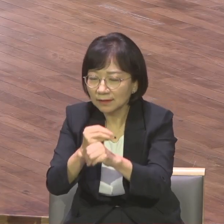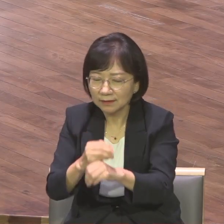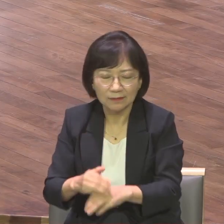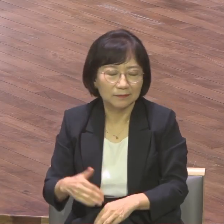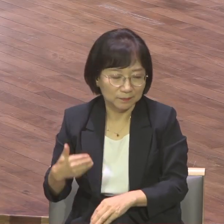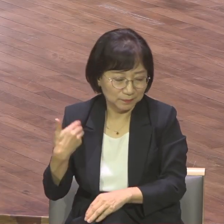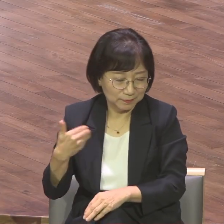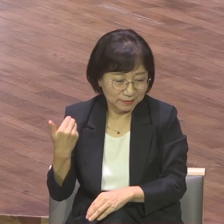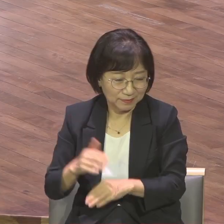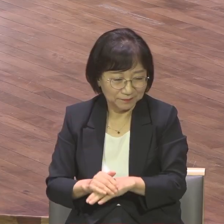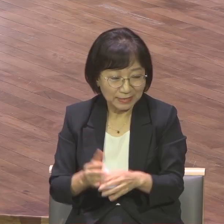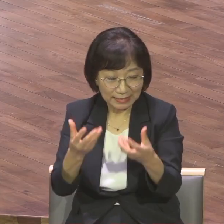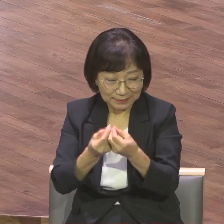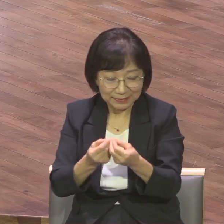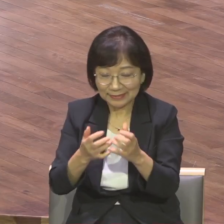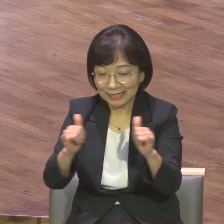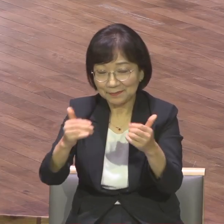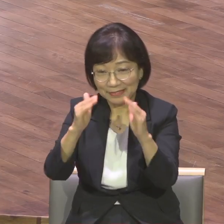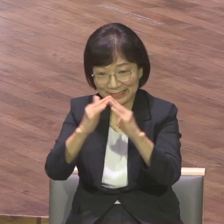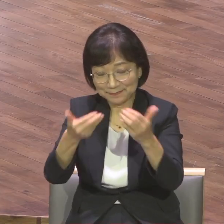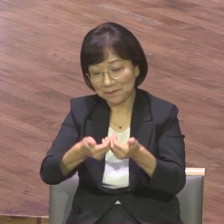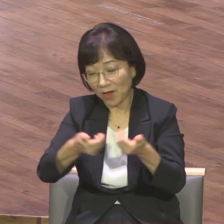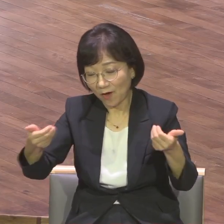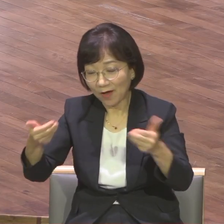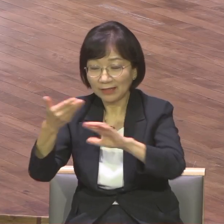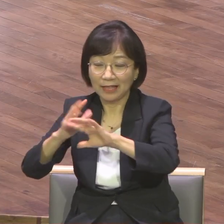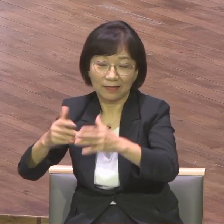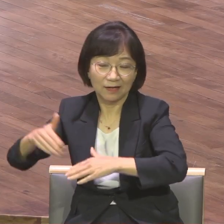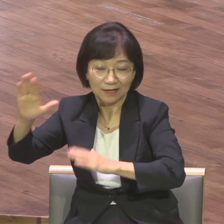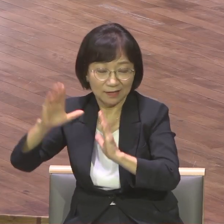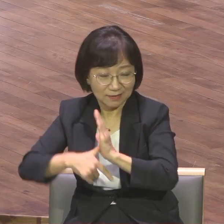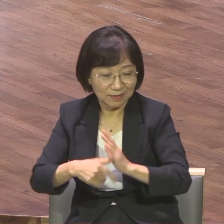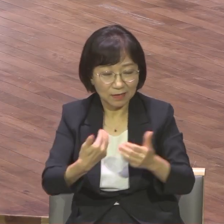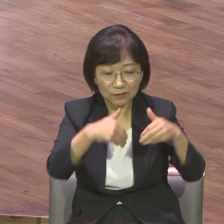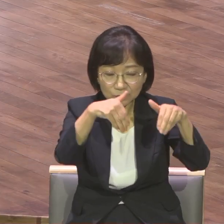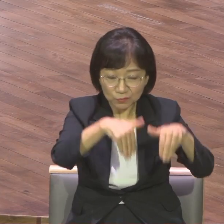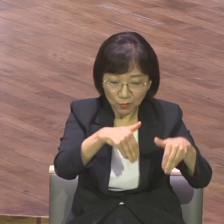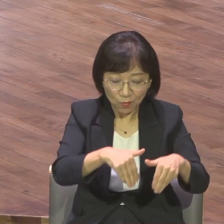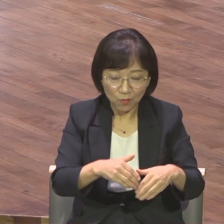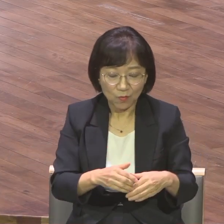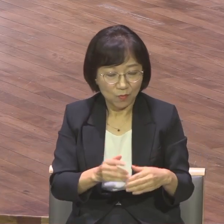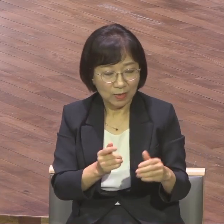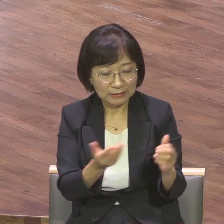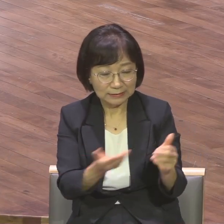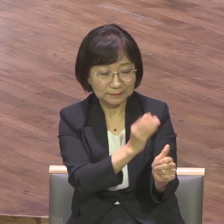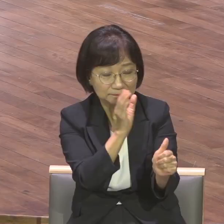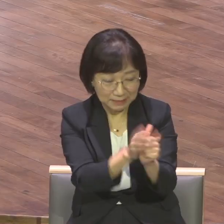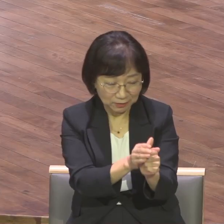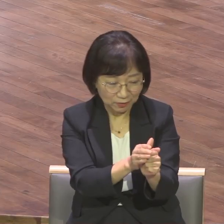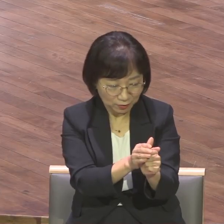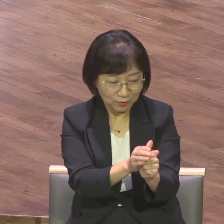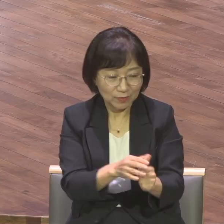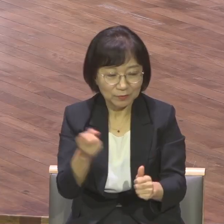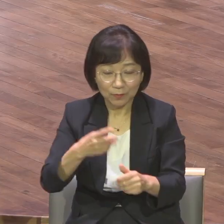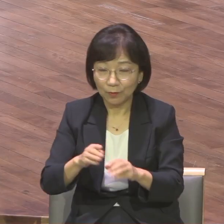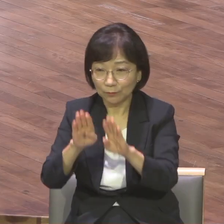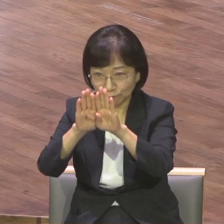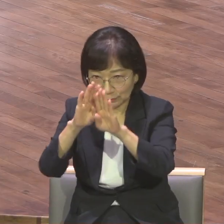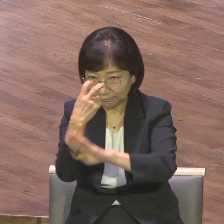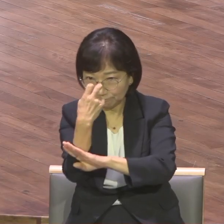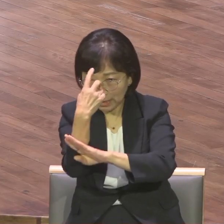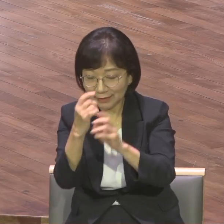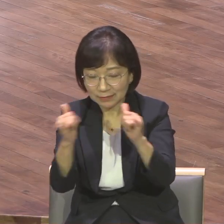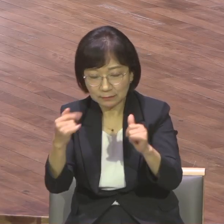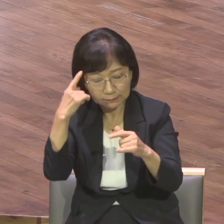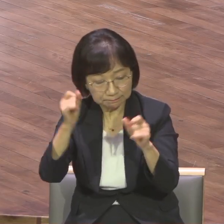못함이라. 가령 사람이 집을 떠나 타국으로 갈 때에 그 종들에게 권한을 주어 각각 사물을 맡기며